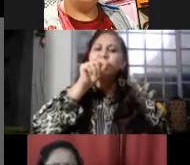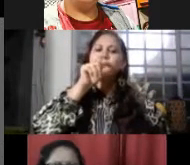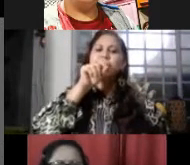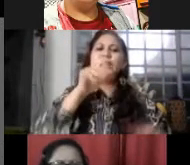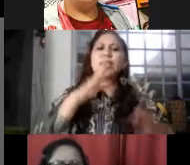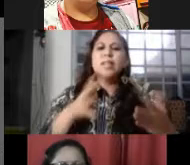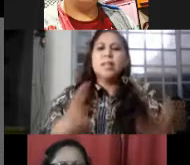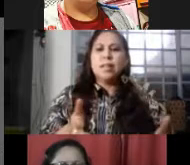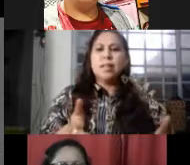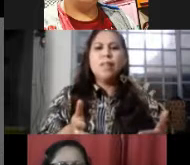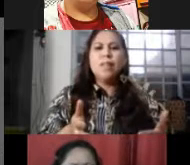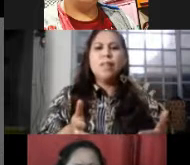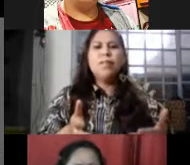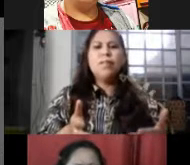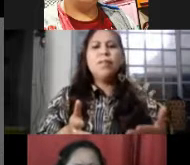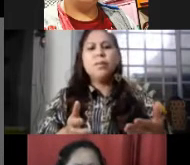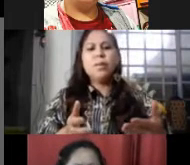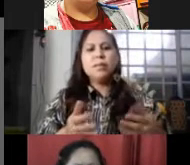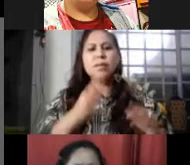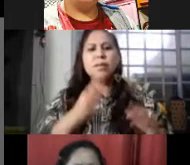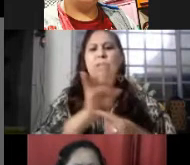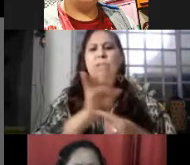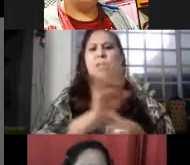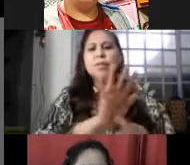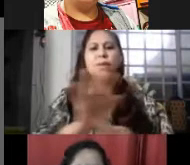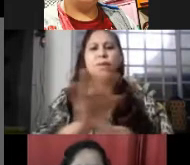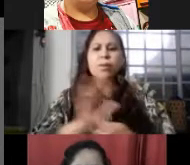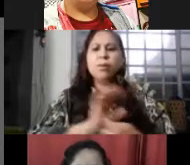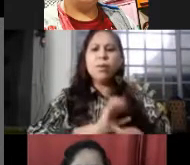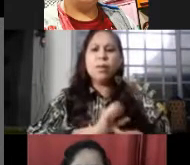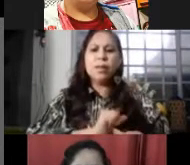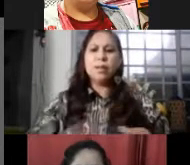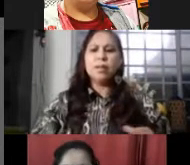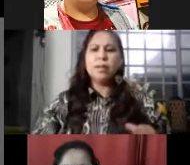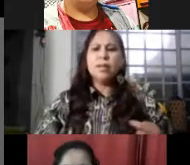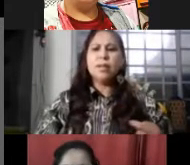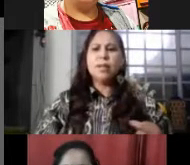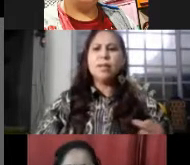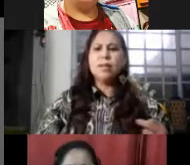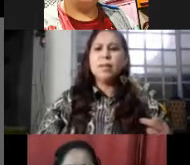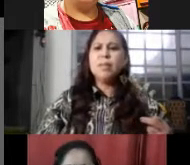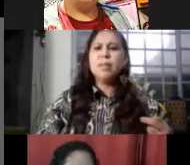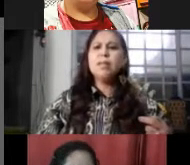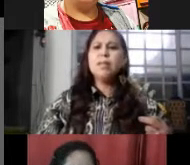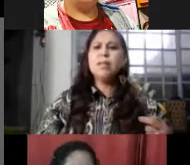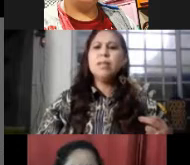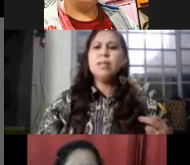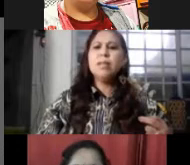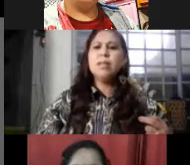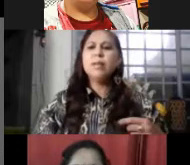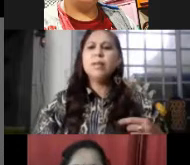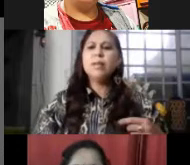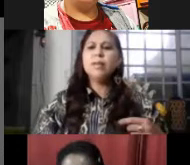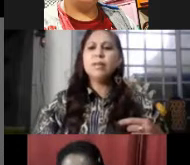beija-flor e ele lhe apresenta o amor e diz que o frio é uma fase ruim, que ela